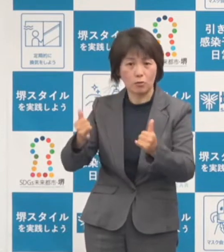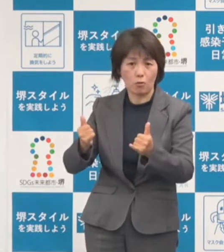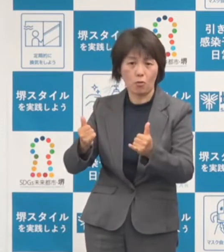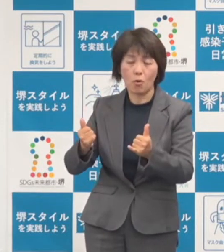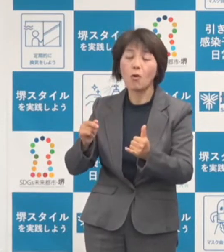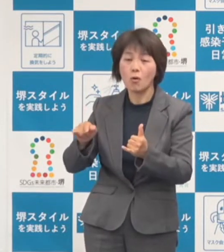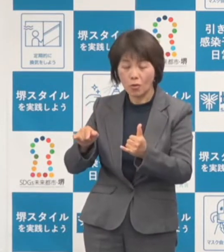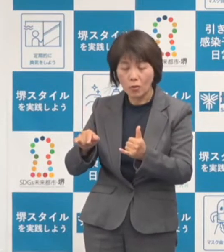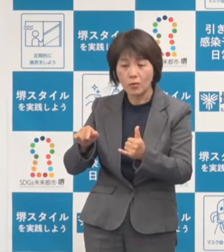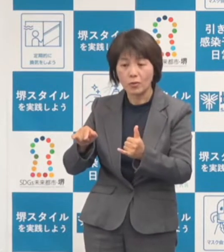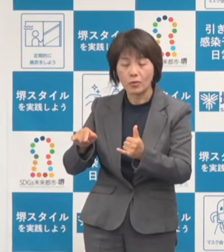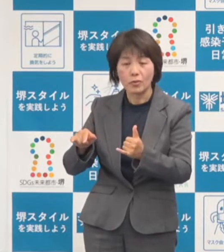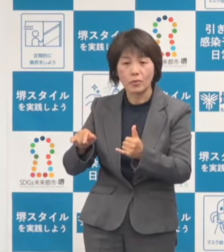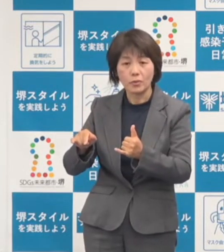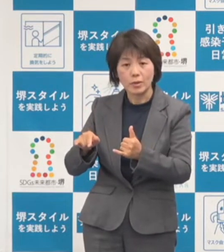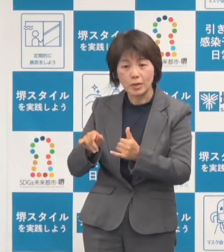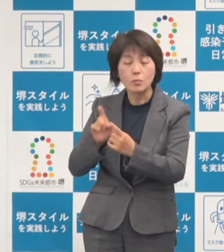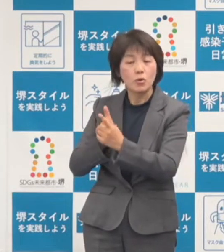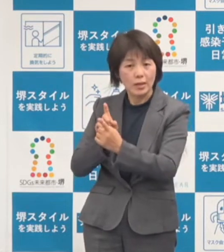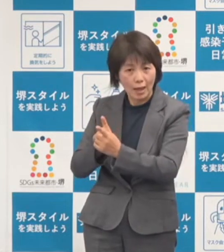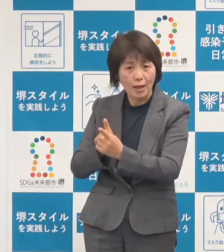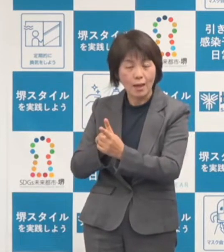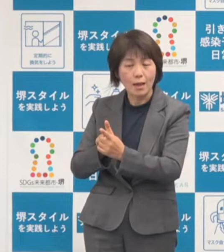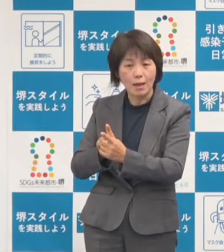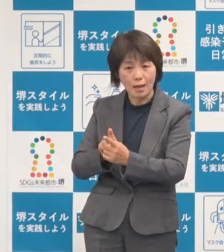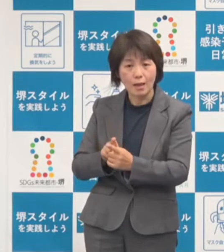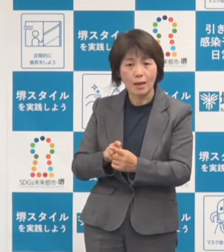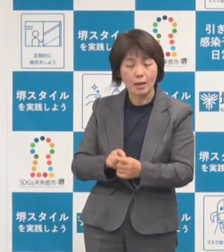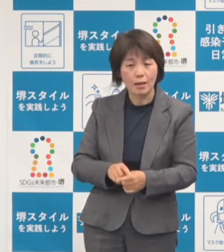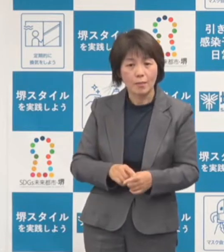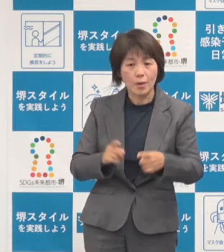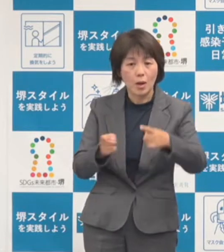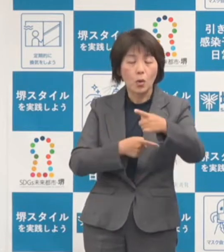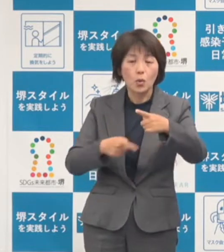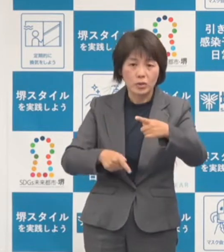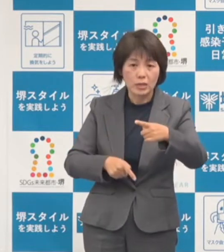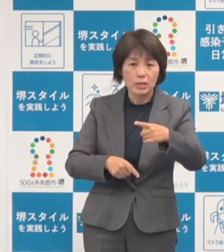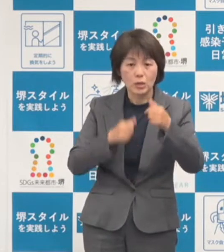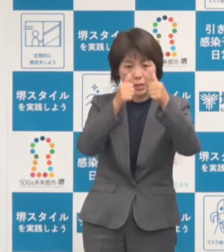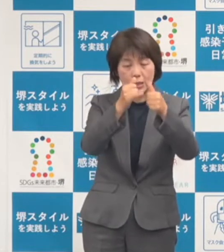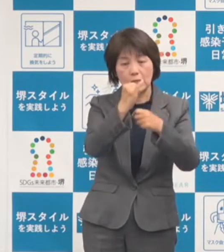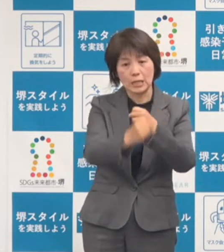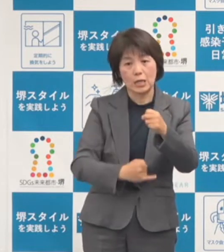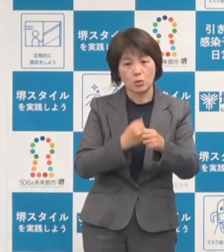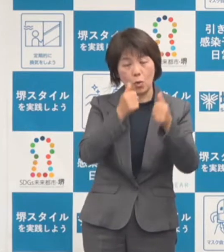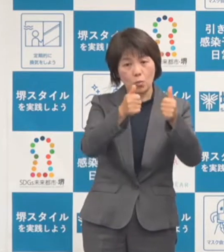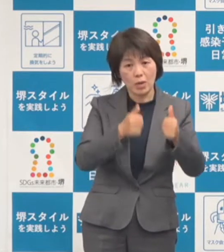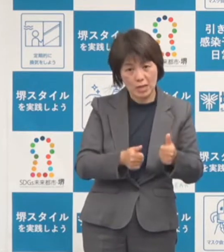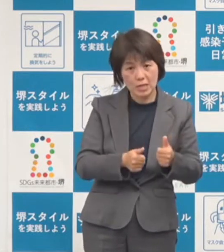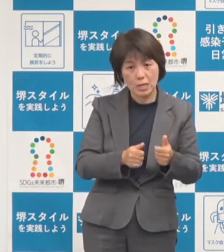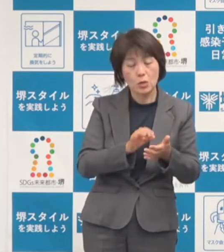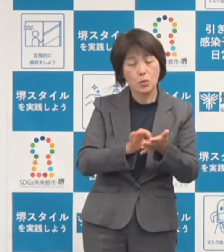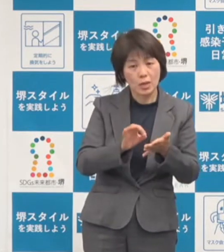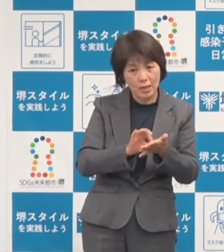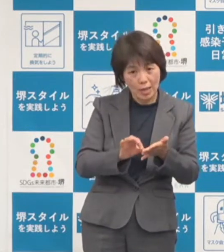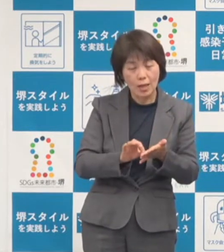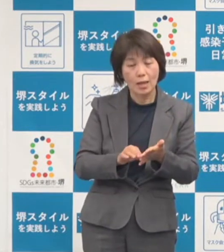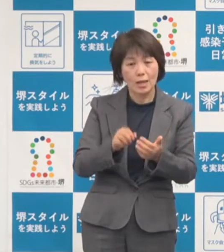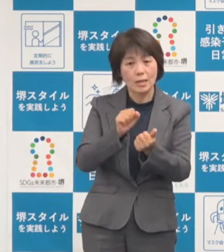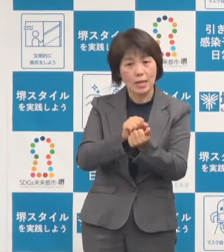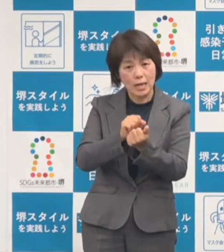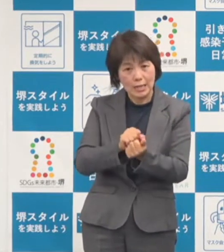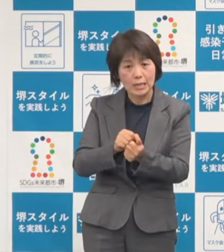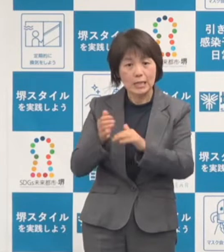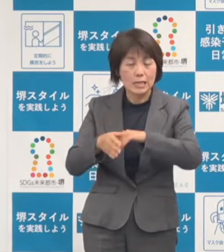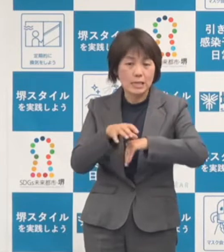インフルエンサーの皆さんご活躍をいただきながら、公式のホームページに誘導をして、よりこの堺キッチンをはじ